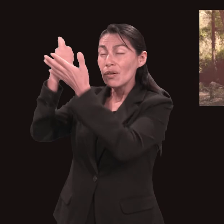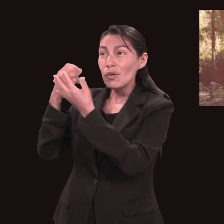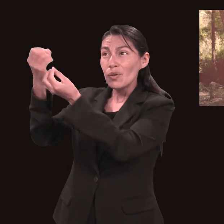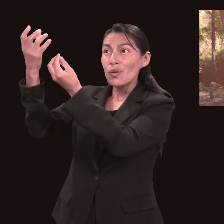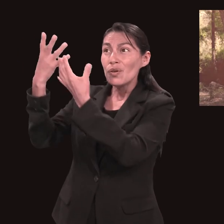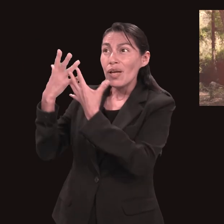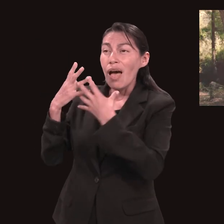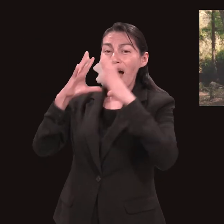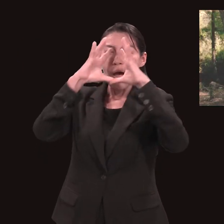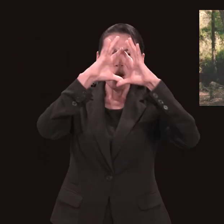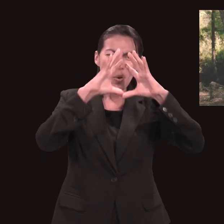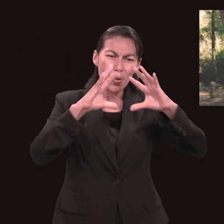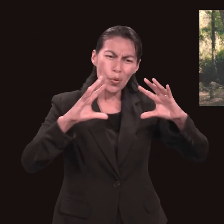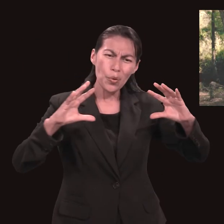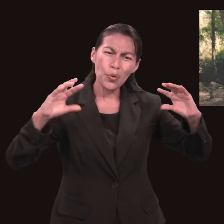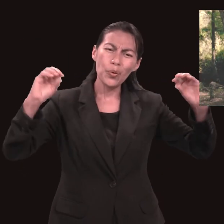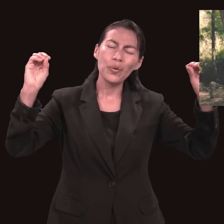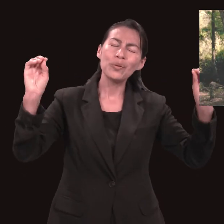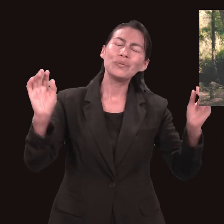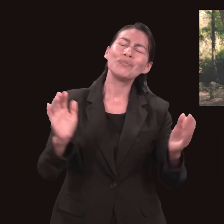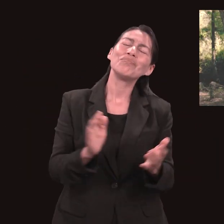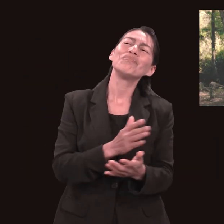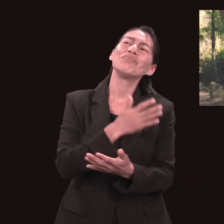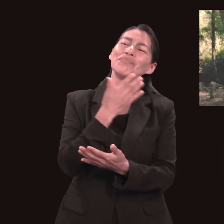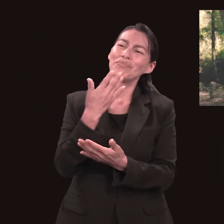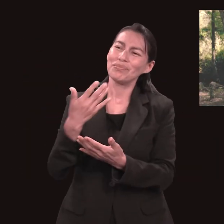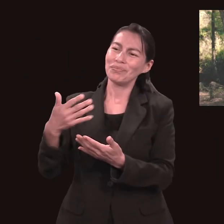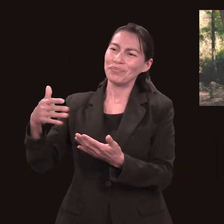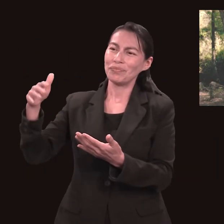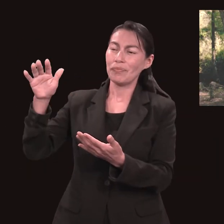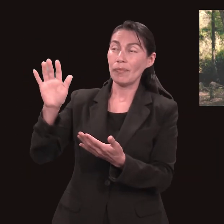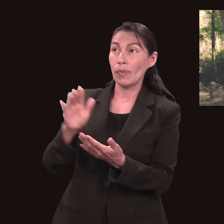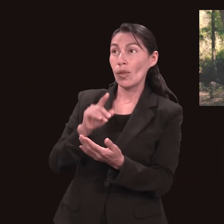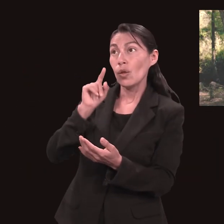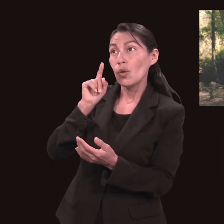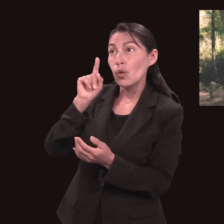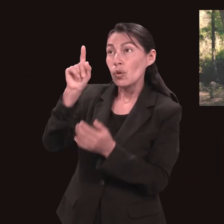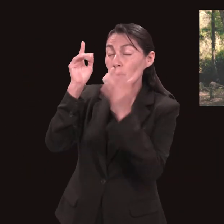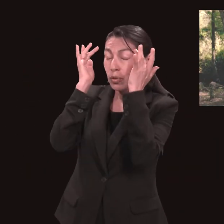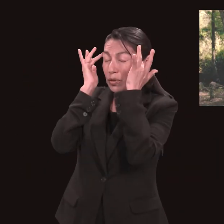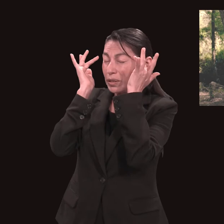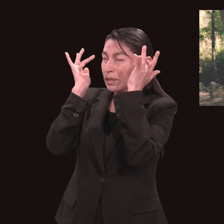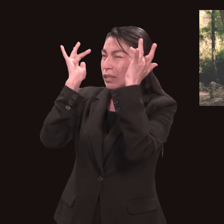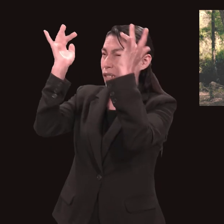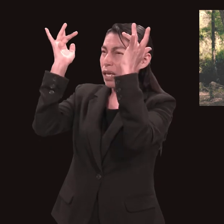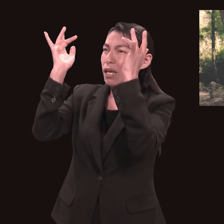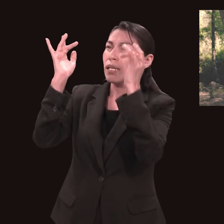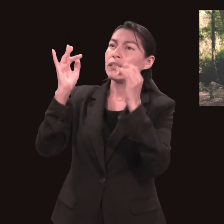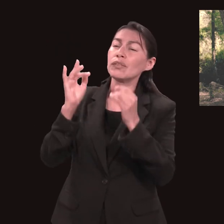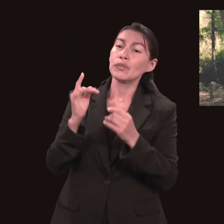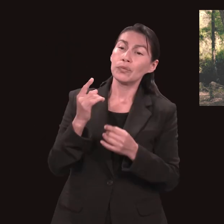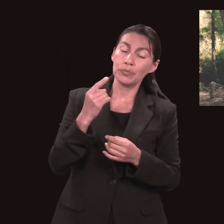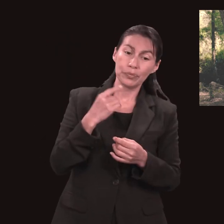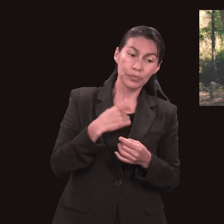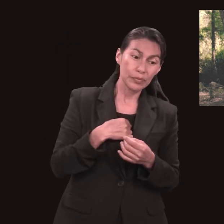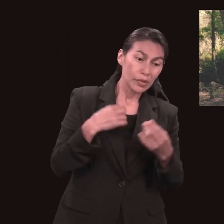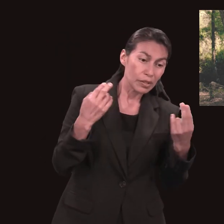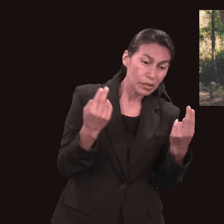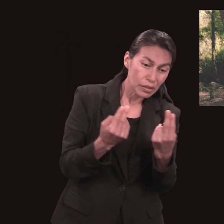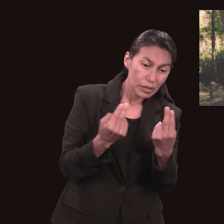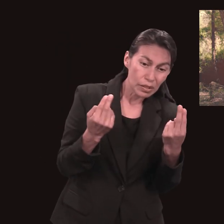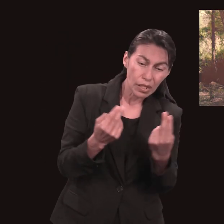bendita es tu voluntad lo que conviene me das no seas mi